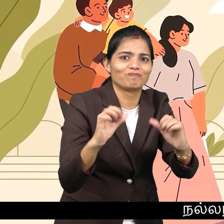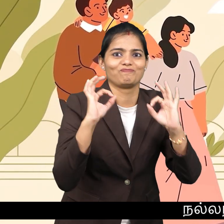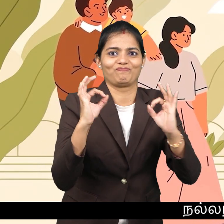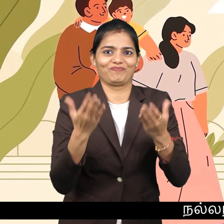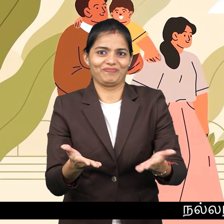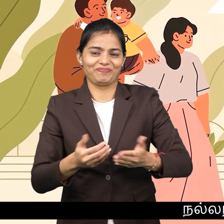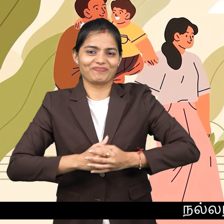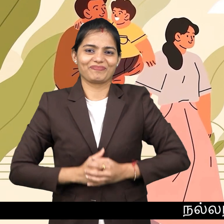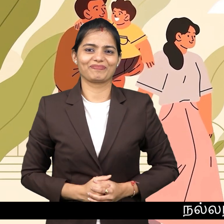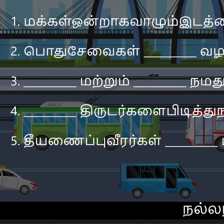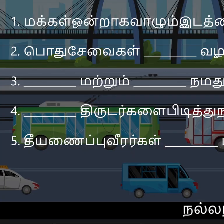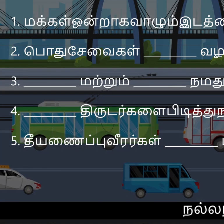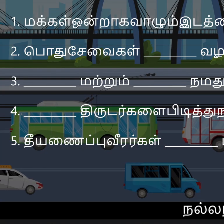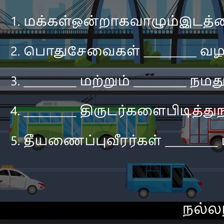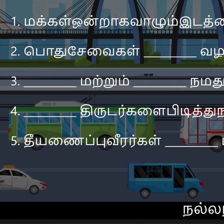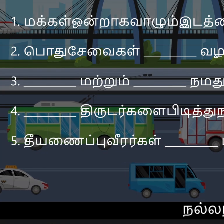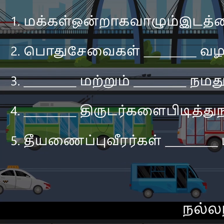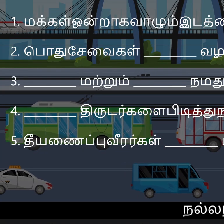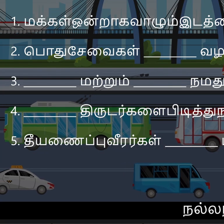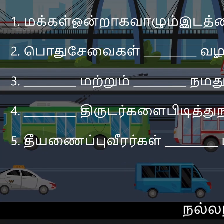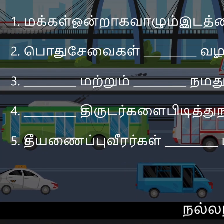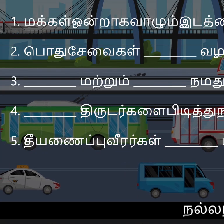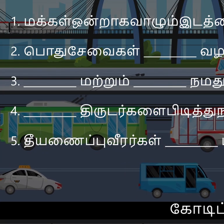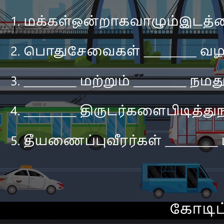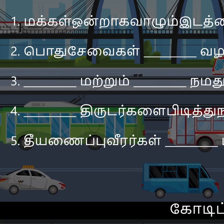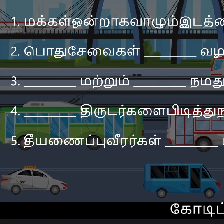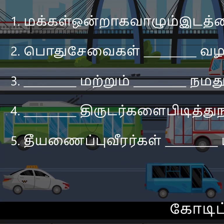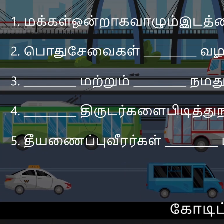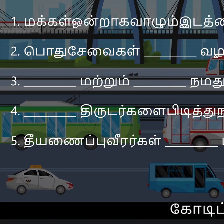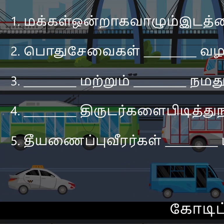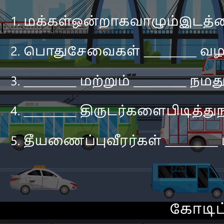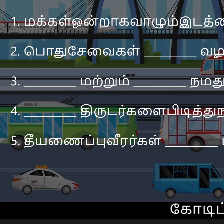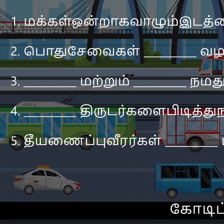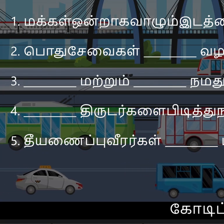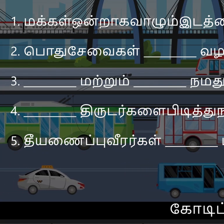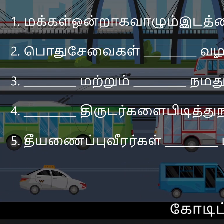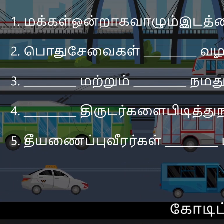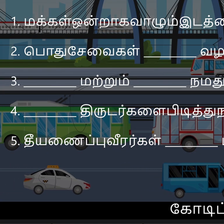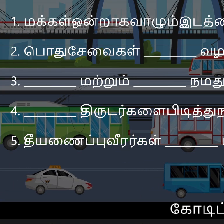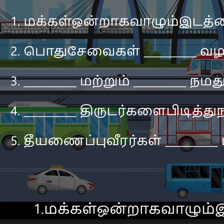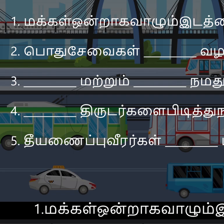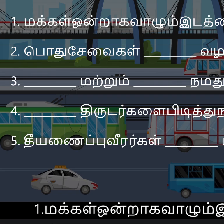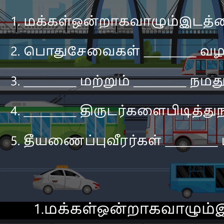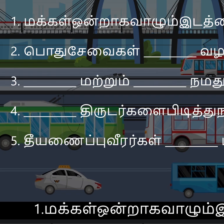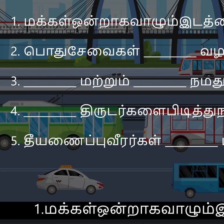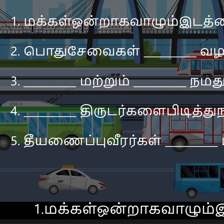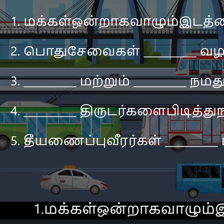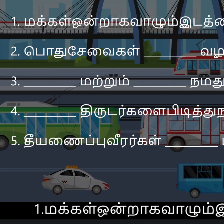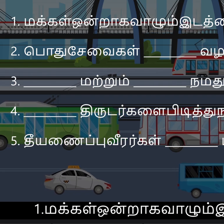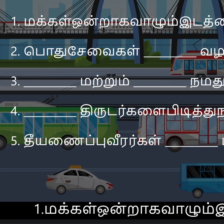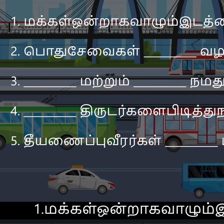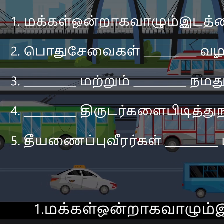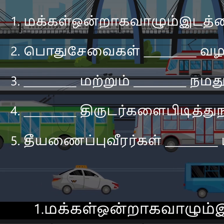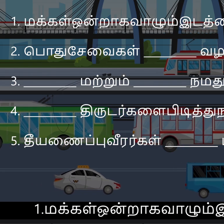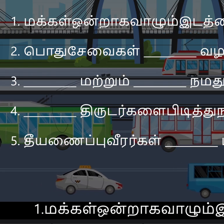நல்ல நாளாக இருக்கட்டும். வீட்டு பாட மதிப்பீடு. கோடிட்ட இடங்களை நிரப்புக. கேள்வி